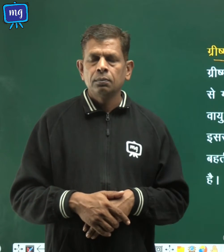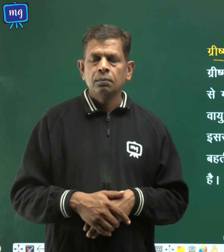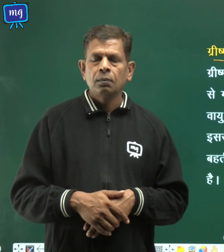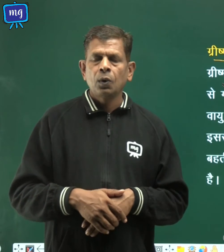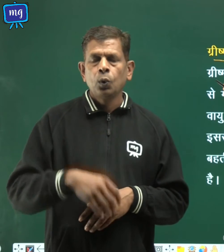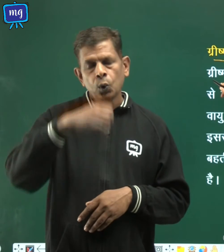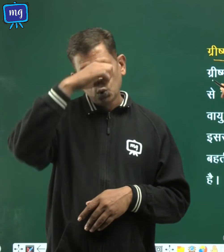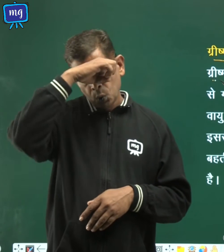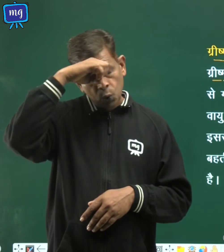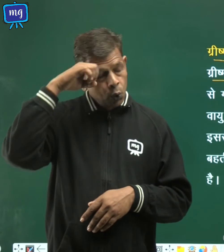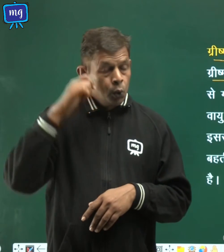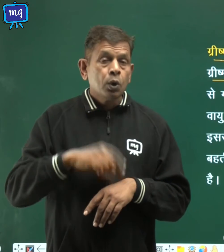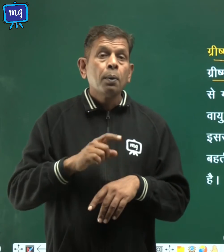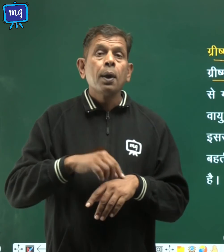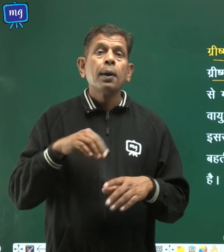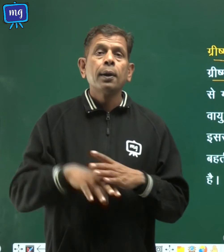ग्रीष्मकाल में